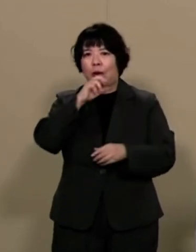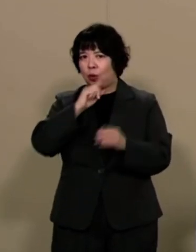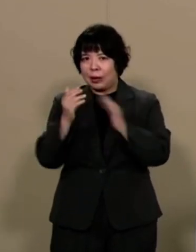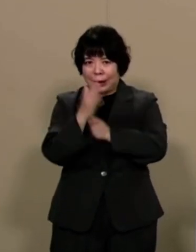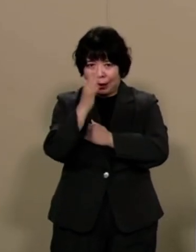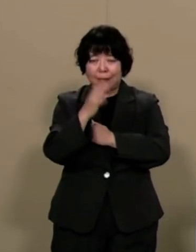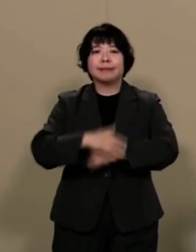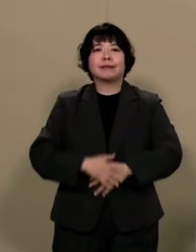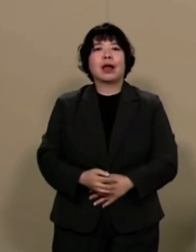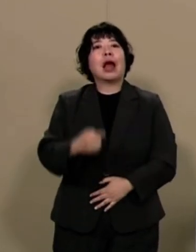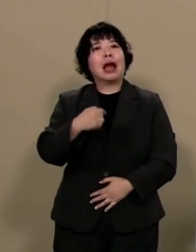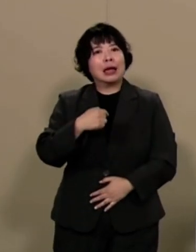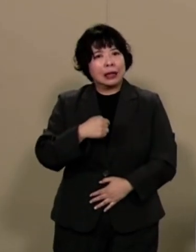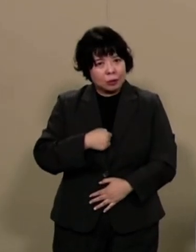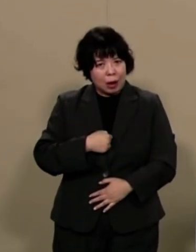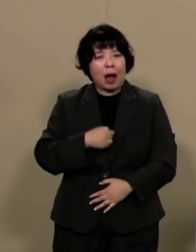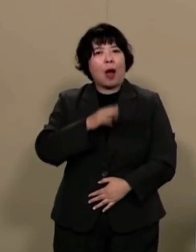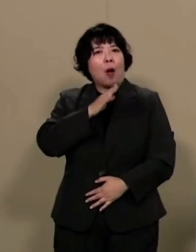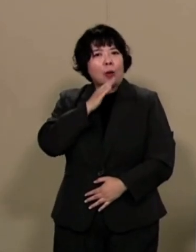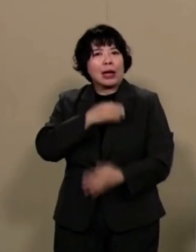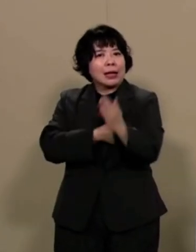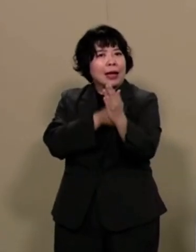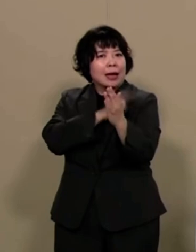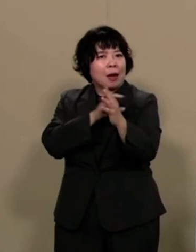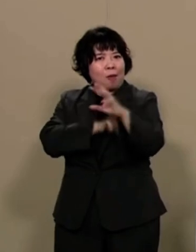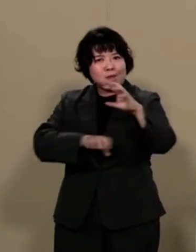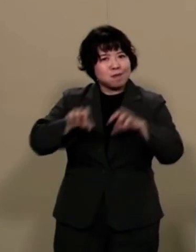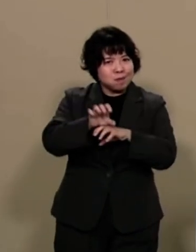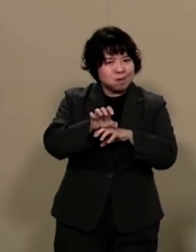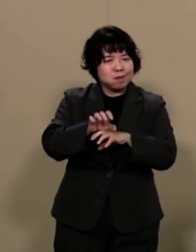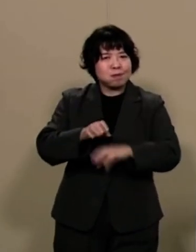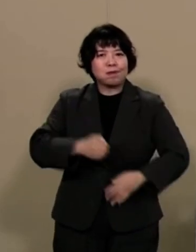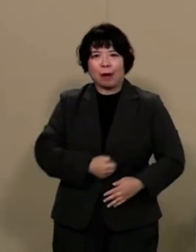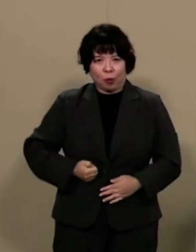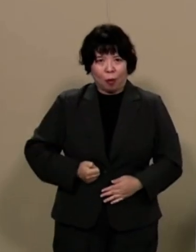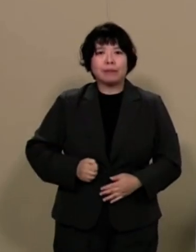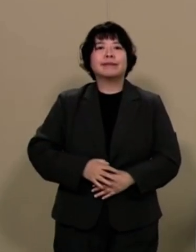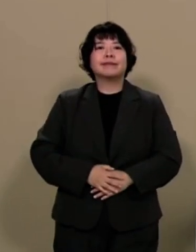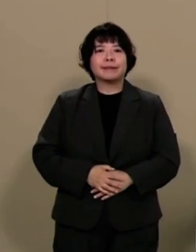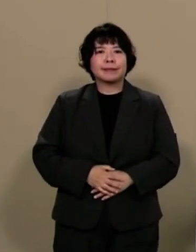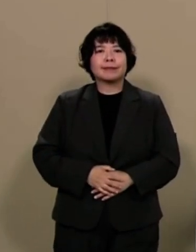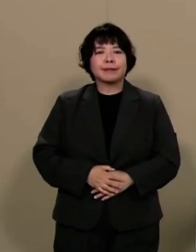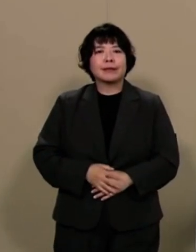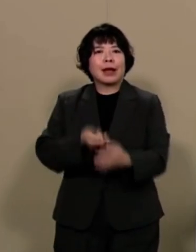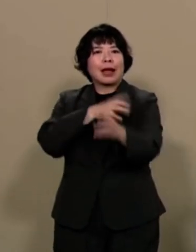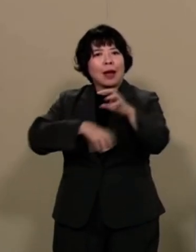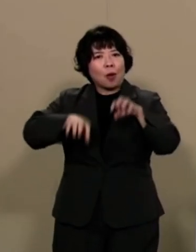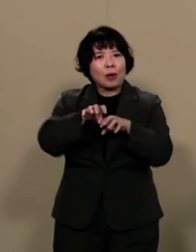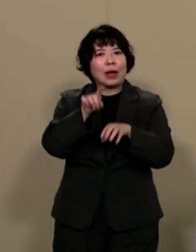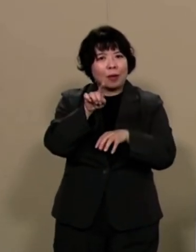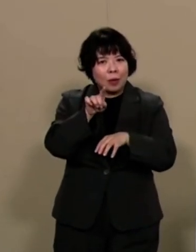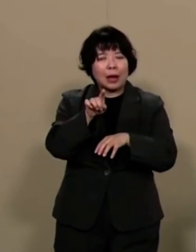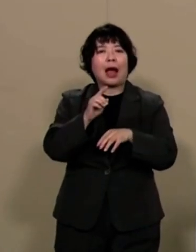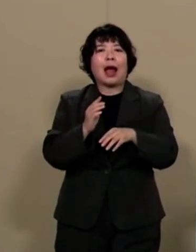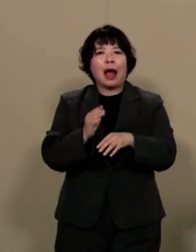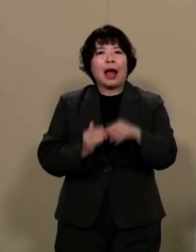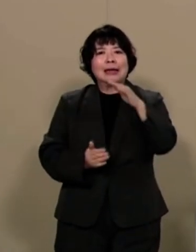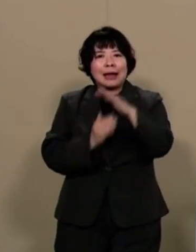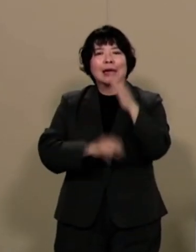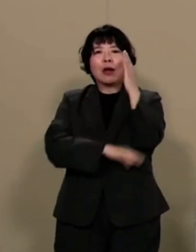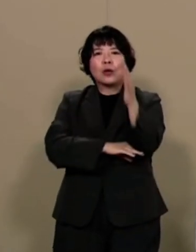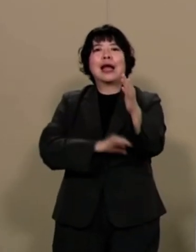ん私は本気で政権を取りに行く覚悟です政権交代こそ最大の